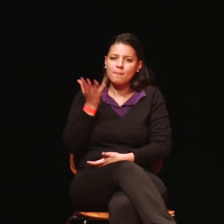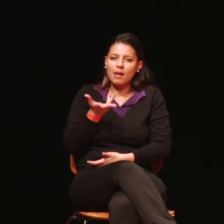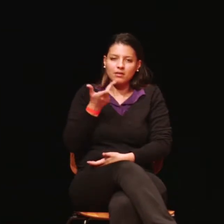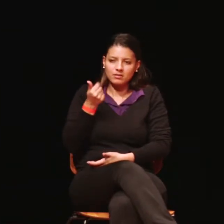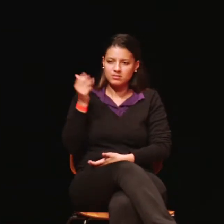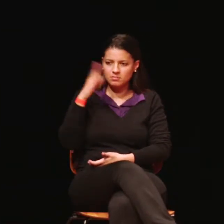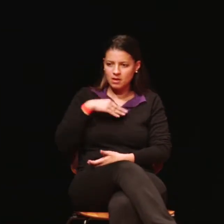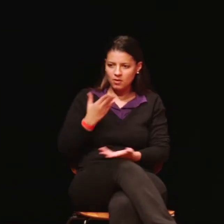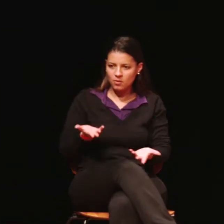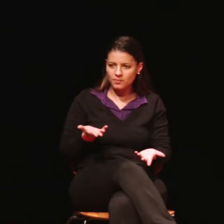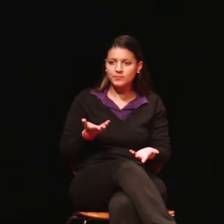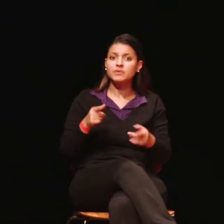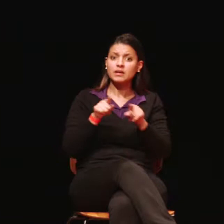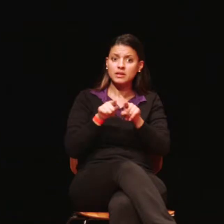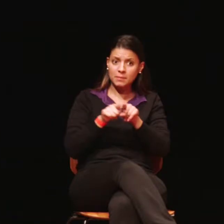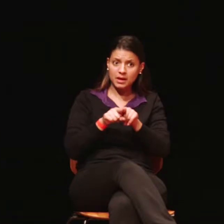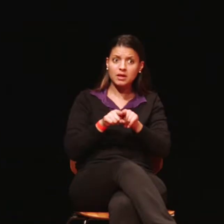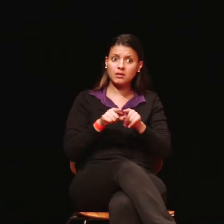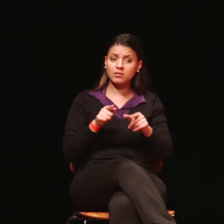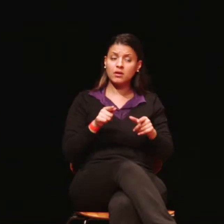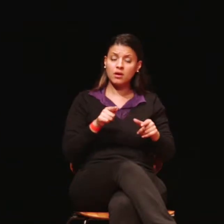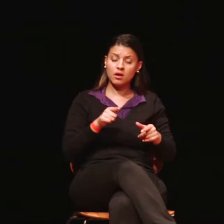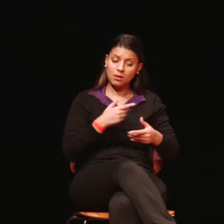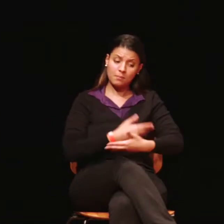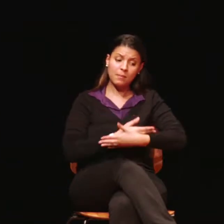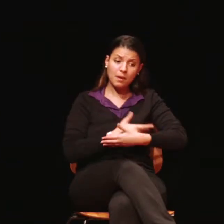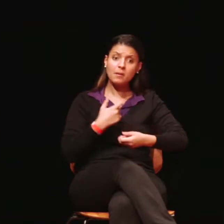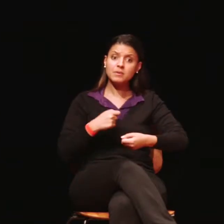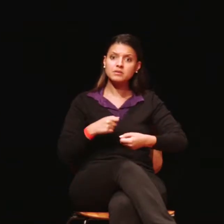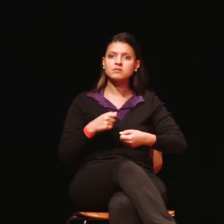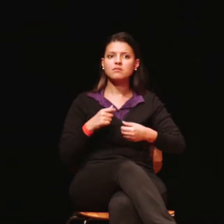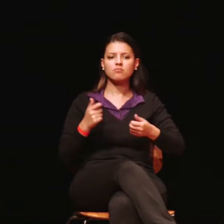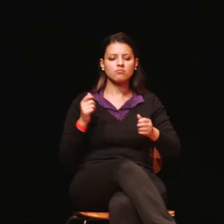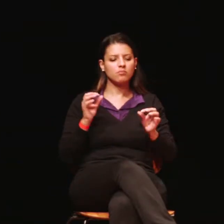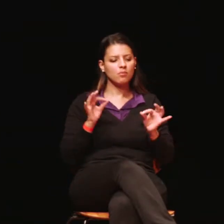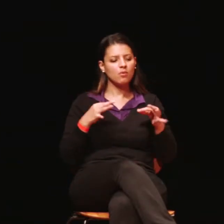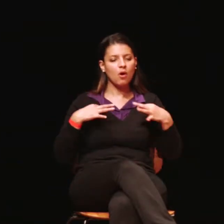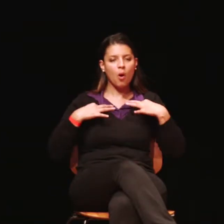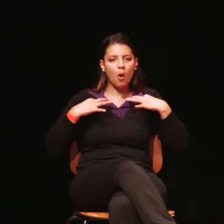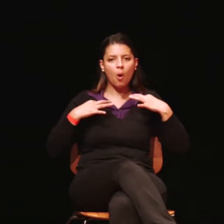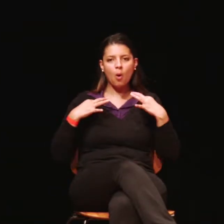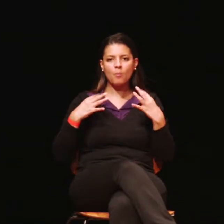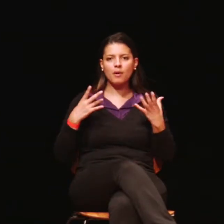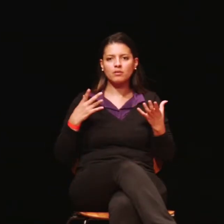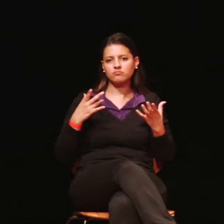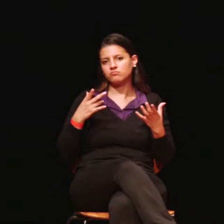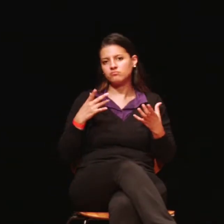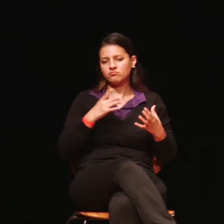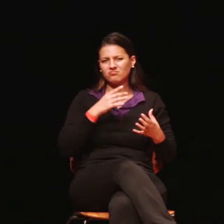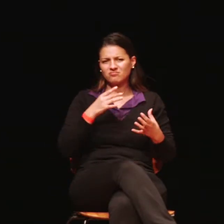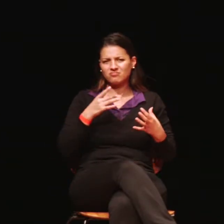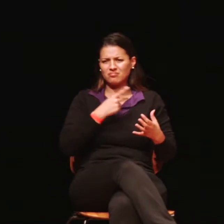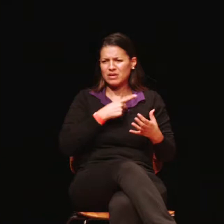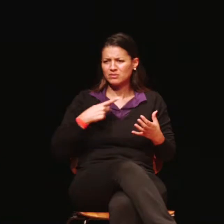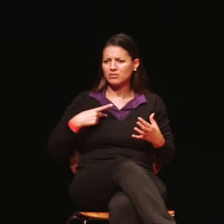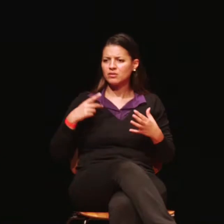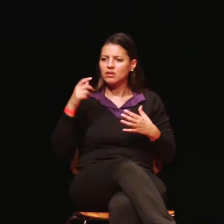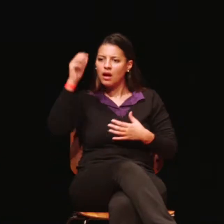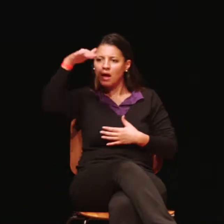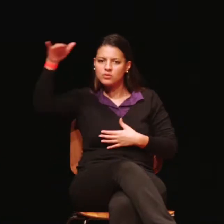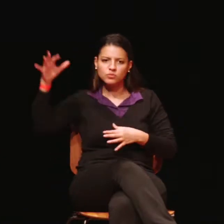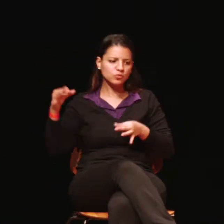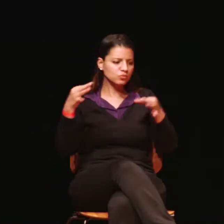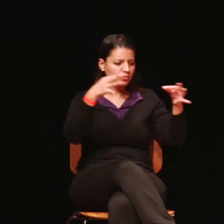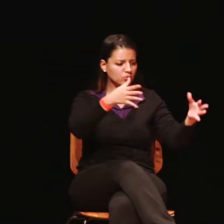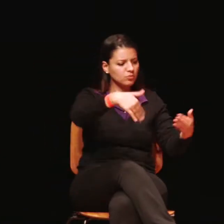bebês roupas de eclesiásticos adultos. Diz o autor, abre aspas, uma roupetinha para vestir,